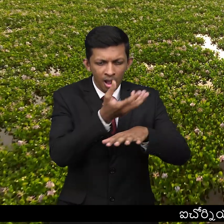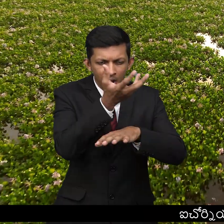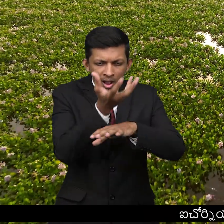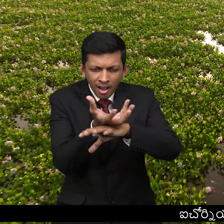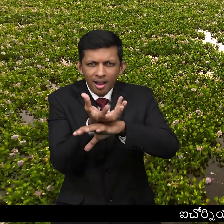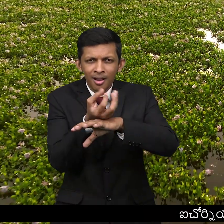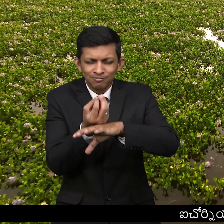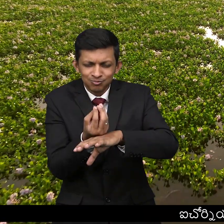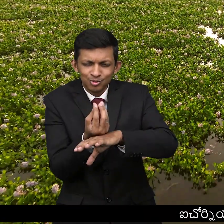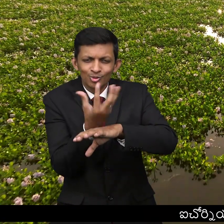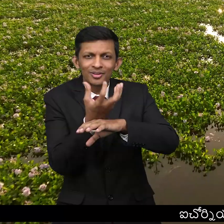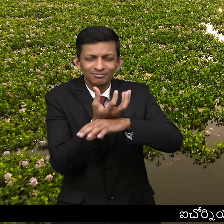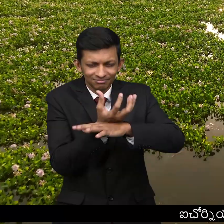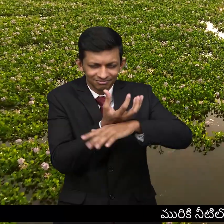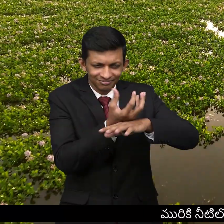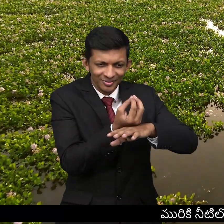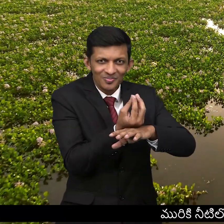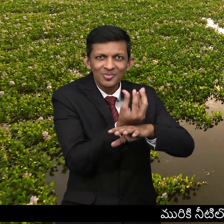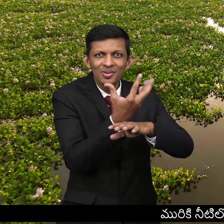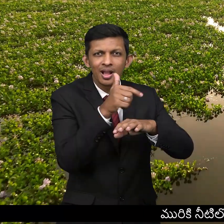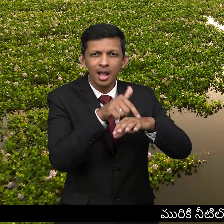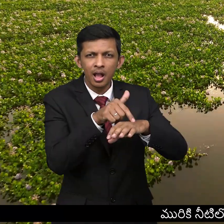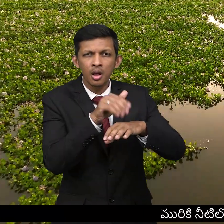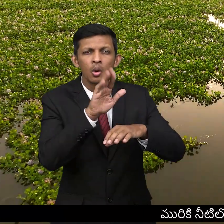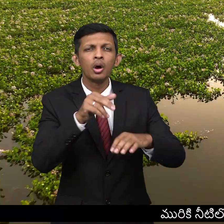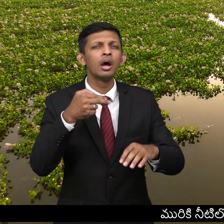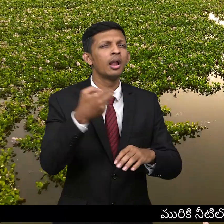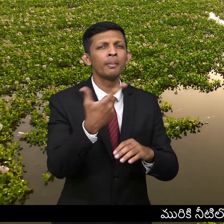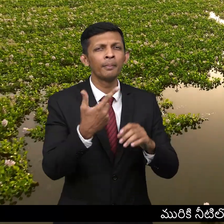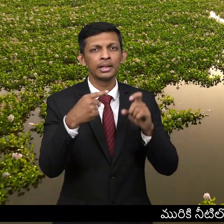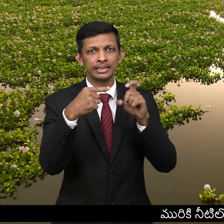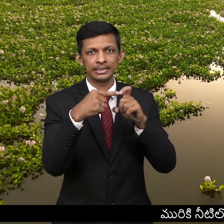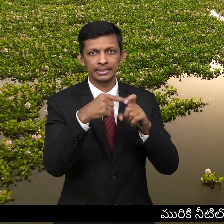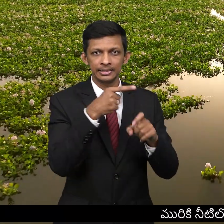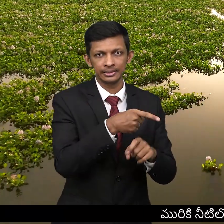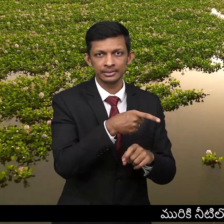ఐకార్నియా అనే నీటి మొక్క మురికి నీటిలో త్వరగా పెరుగుతుంది